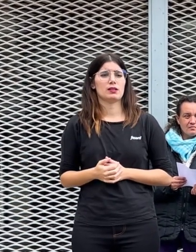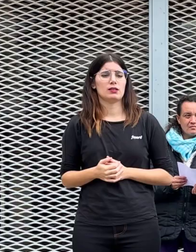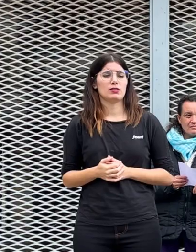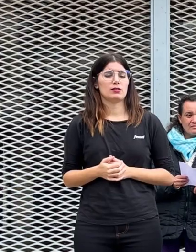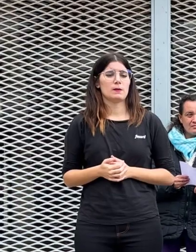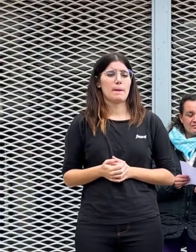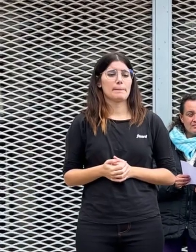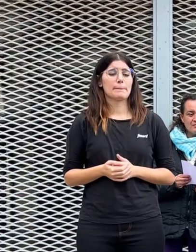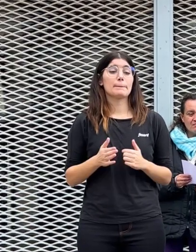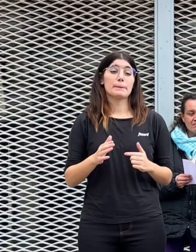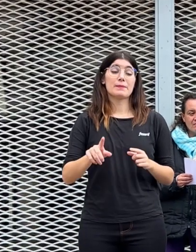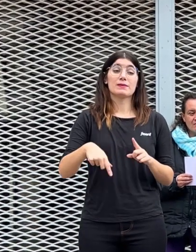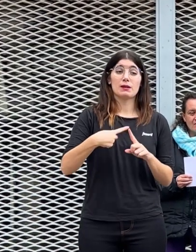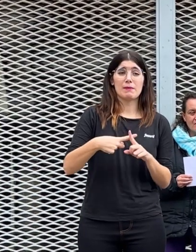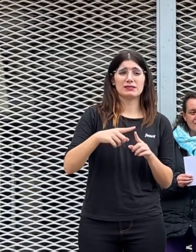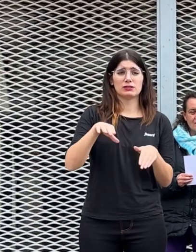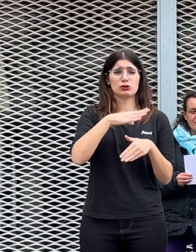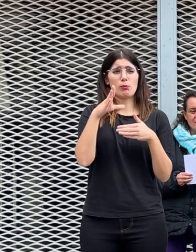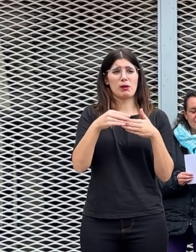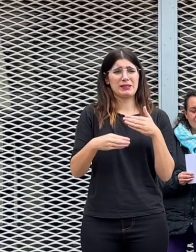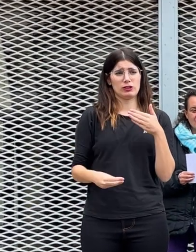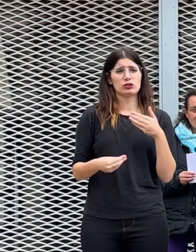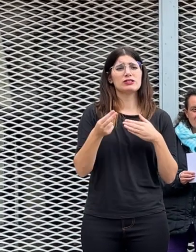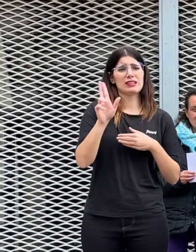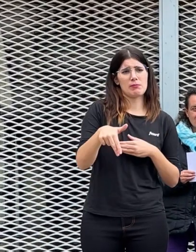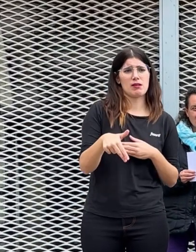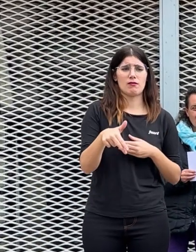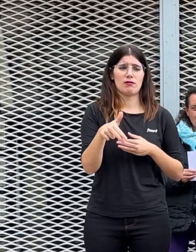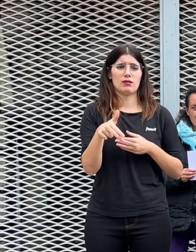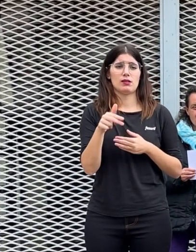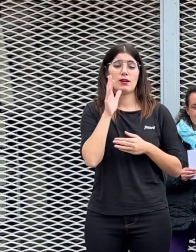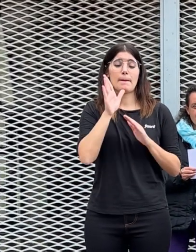libre y complemento para